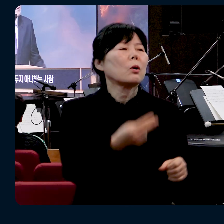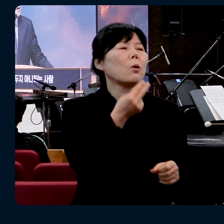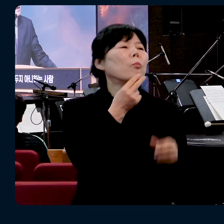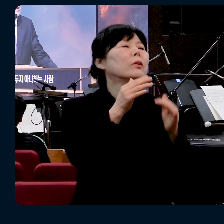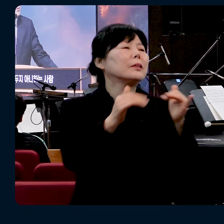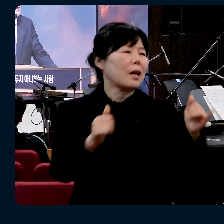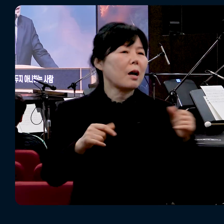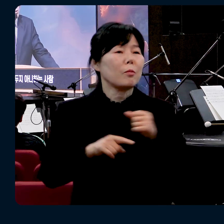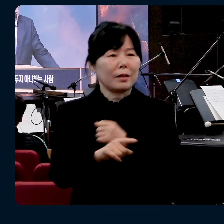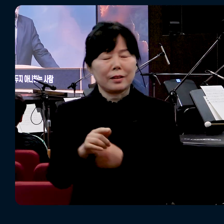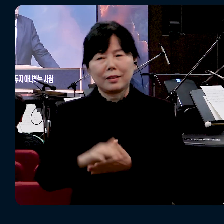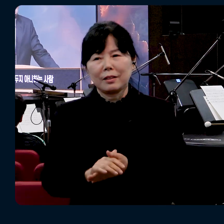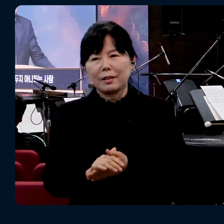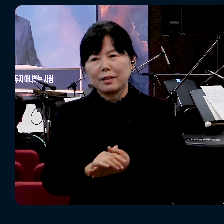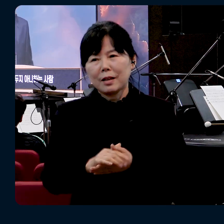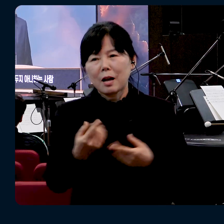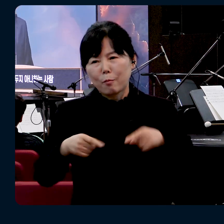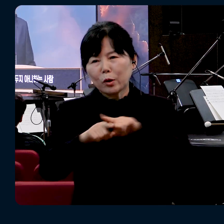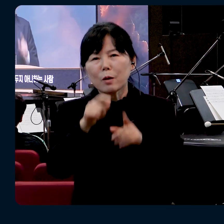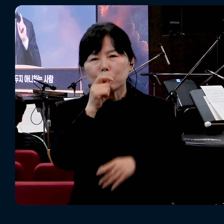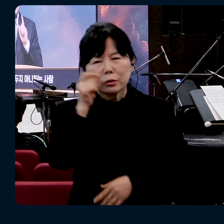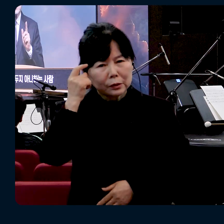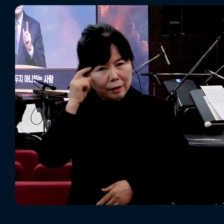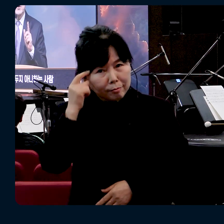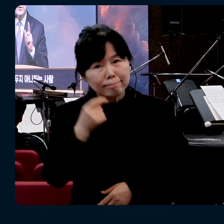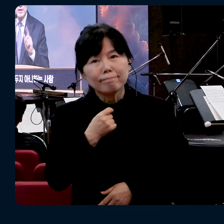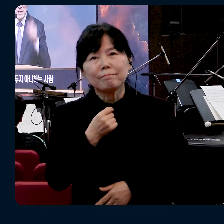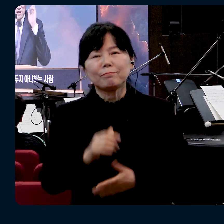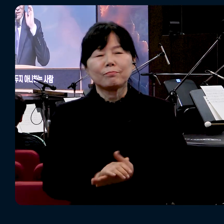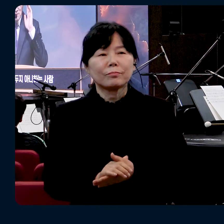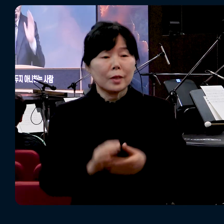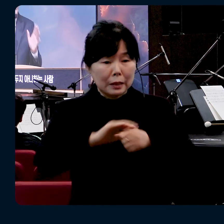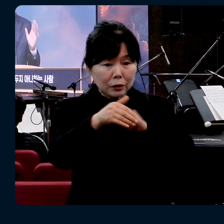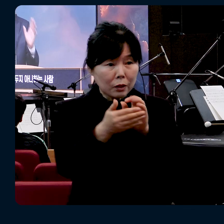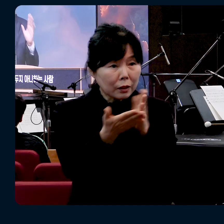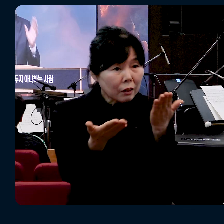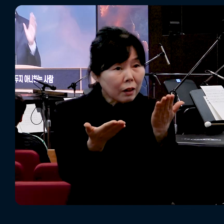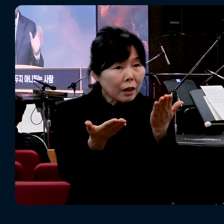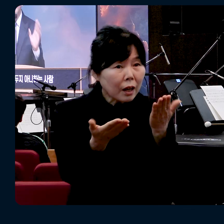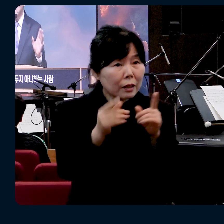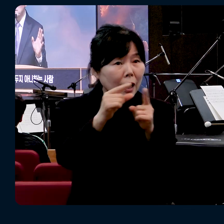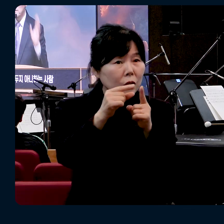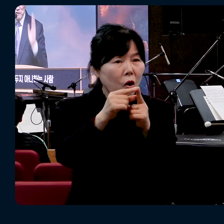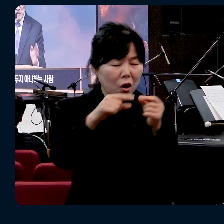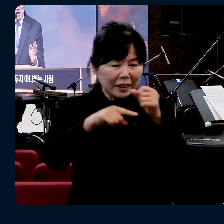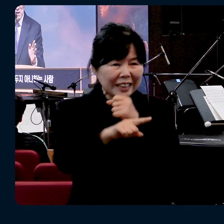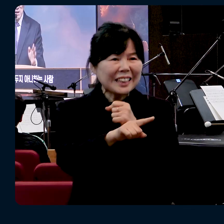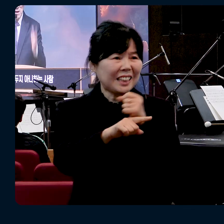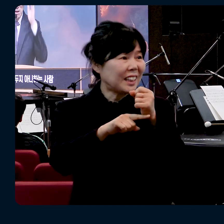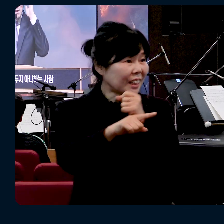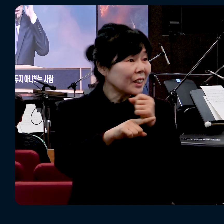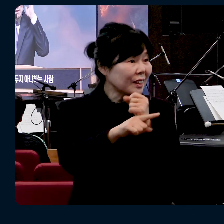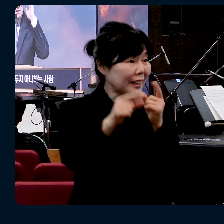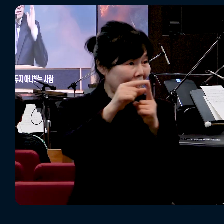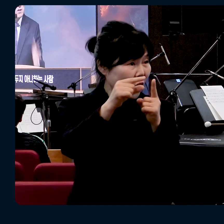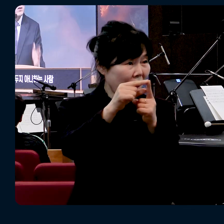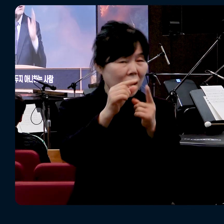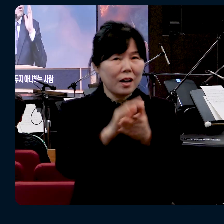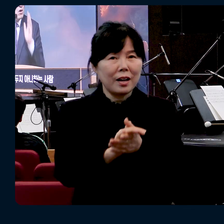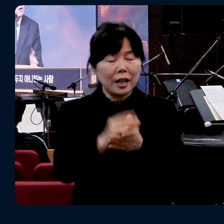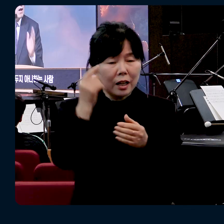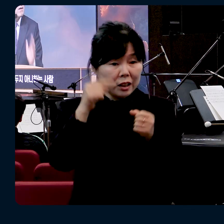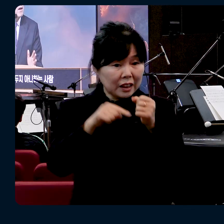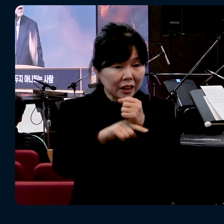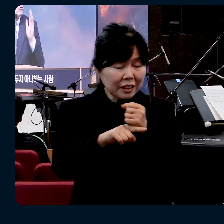우리가 함께 묵상하려고 하는 것이죠. 자, 성경에서 뜻이란 말이 나올 때 특히